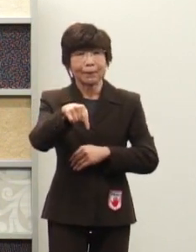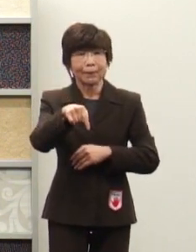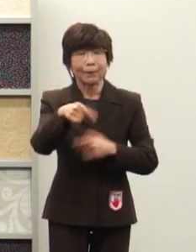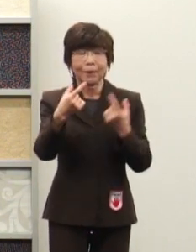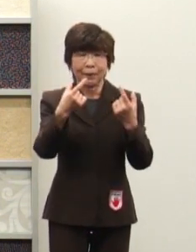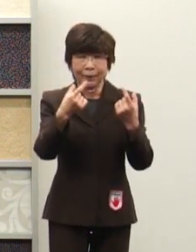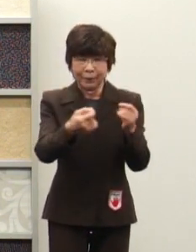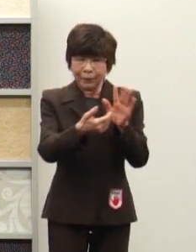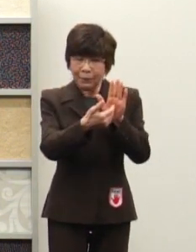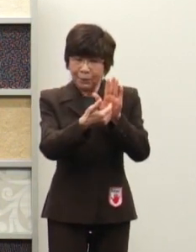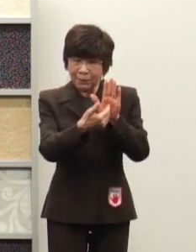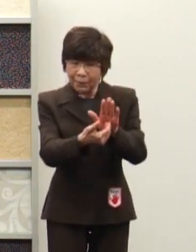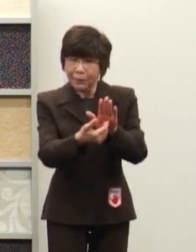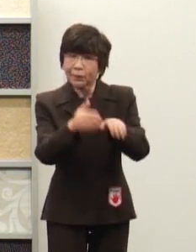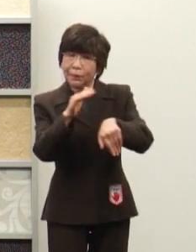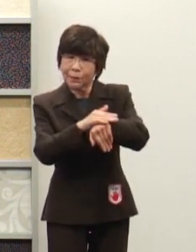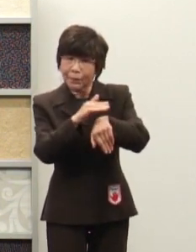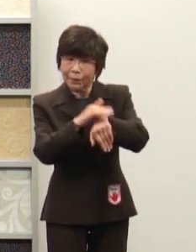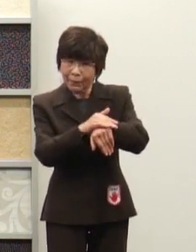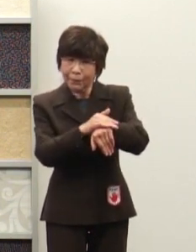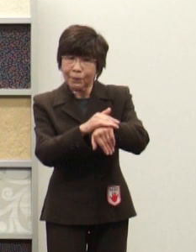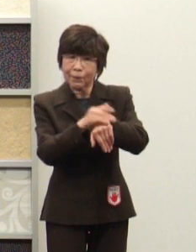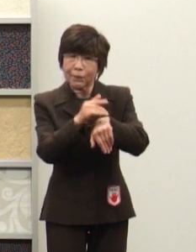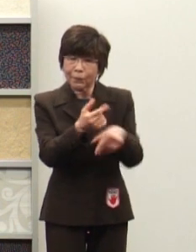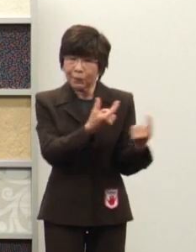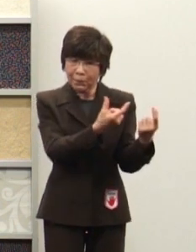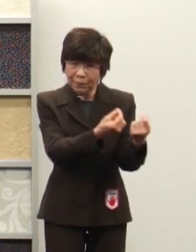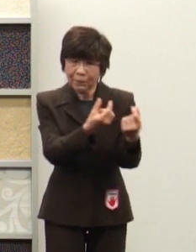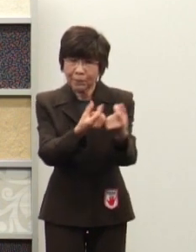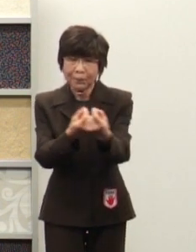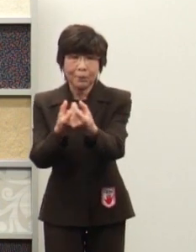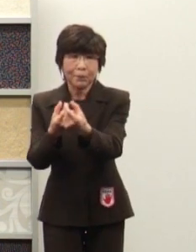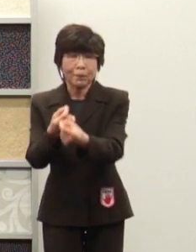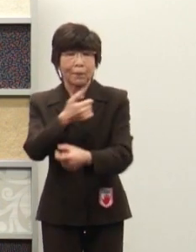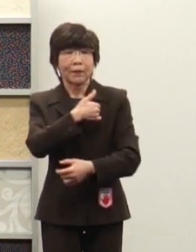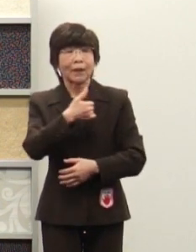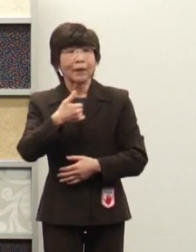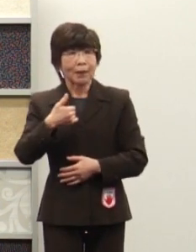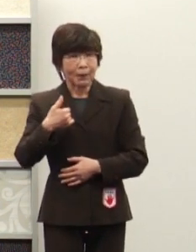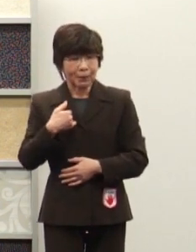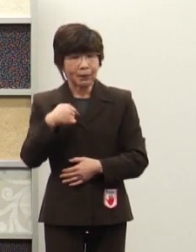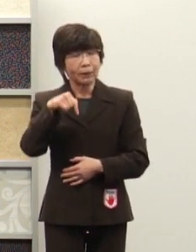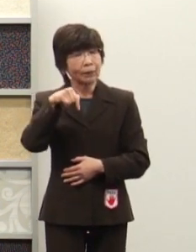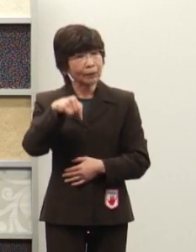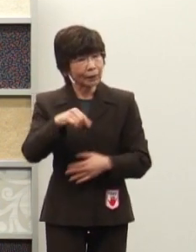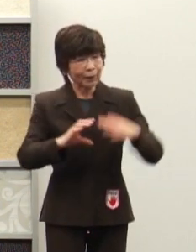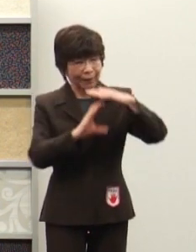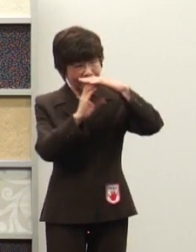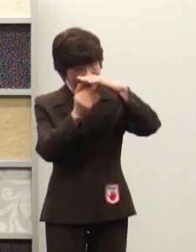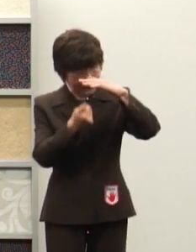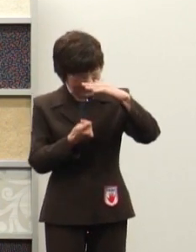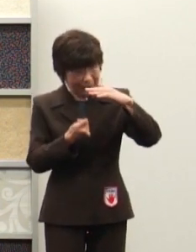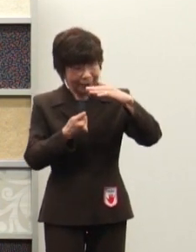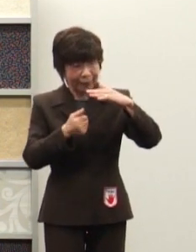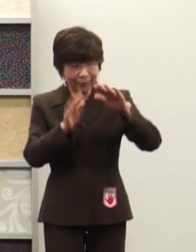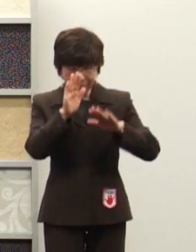もできつつある、まあ、こういうような県全体の進化というのはあるんだろうなと思います。